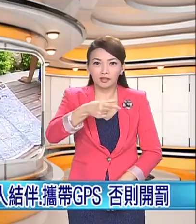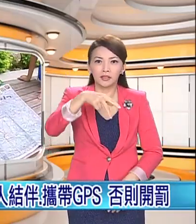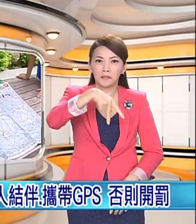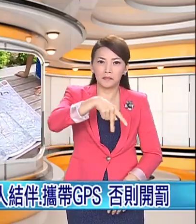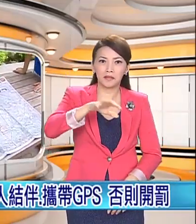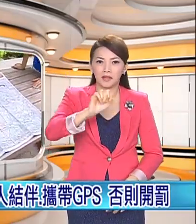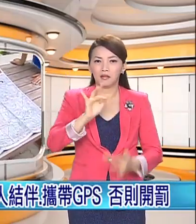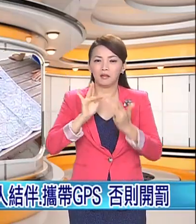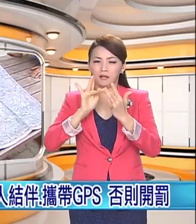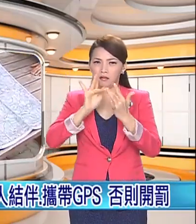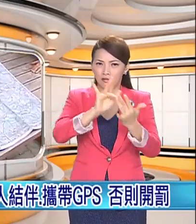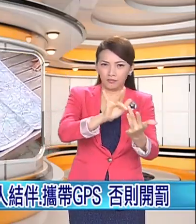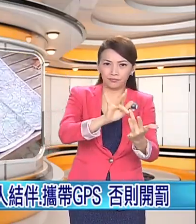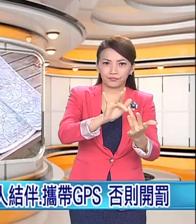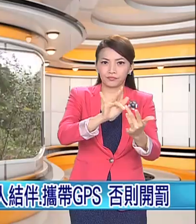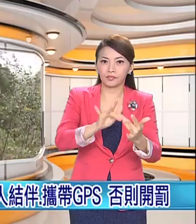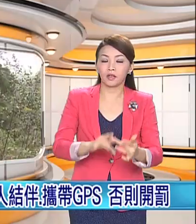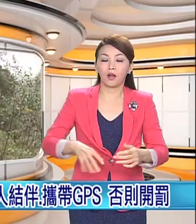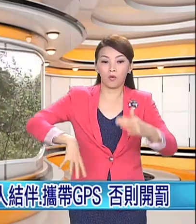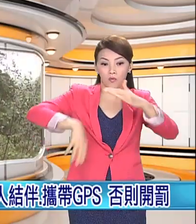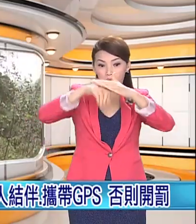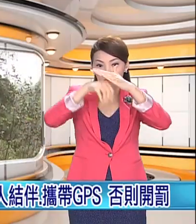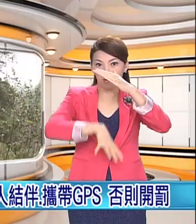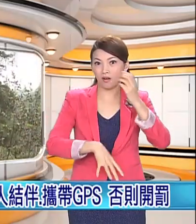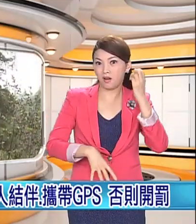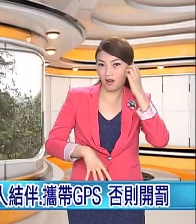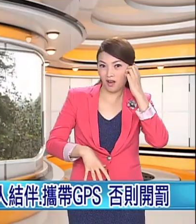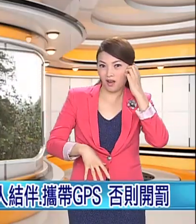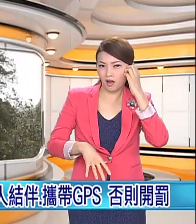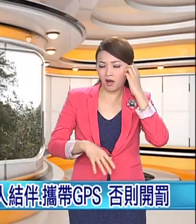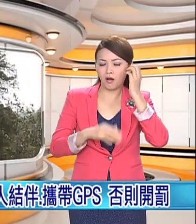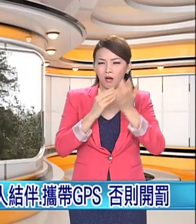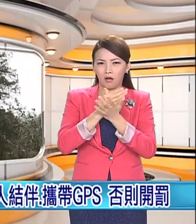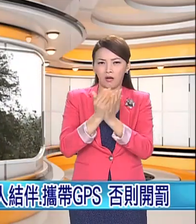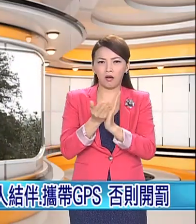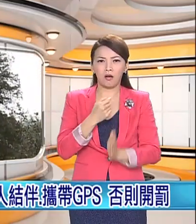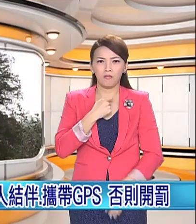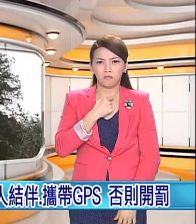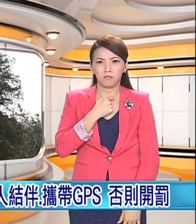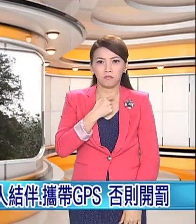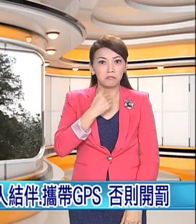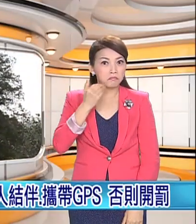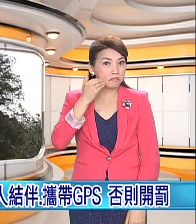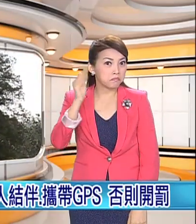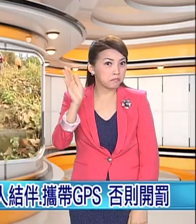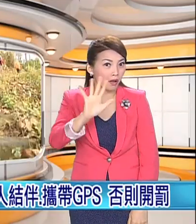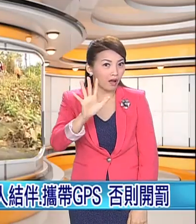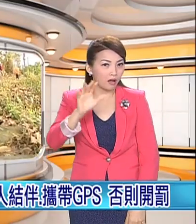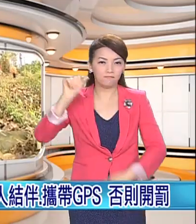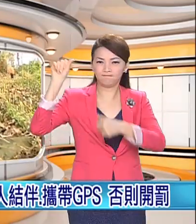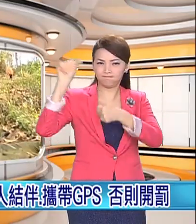定位设备以及卫星电话等装备，否则将会开罚。